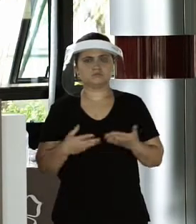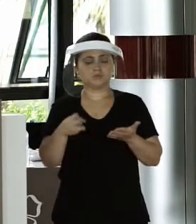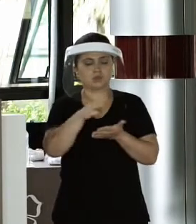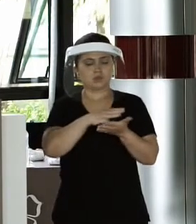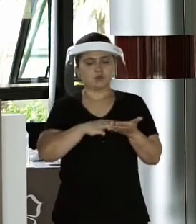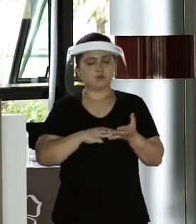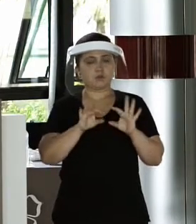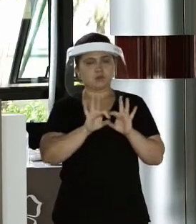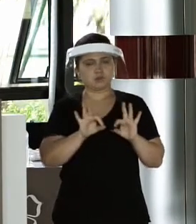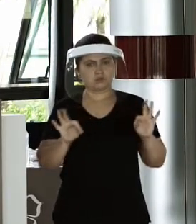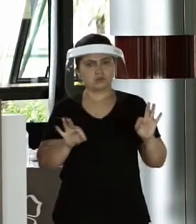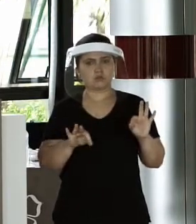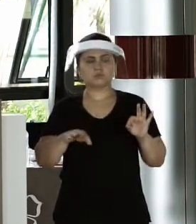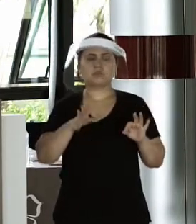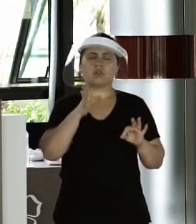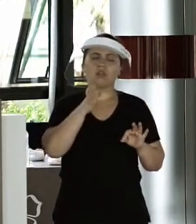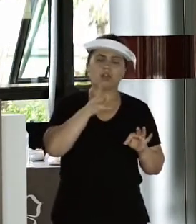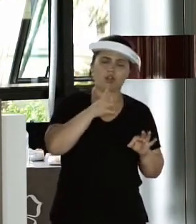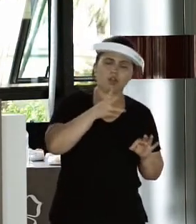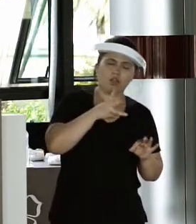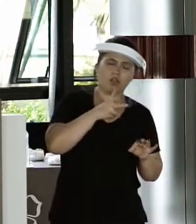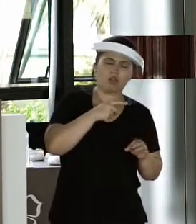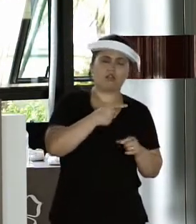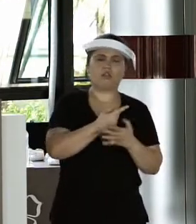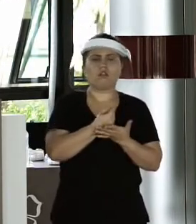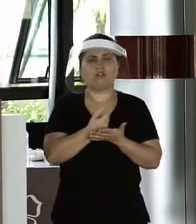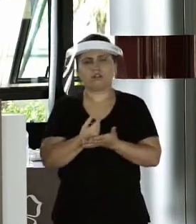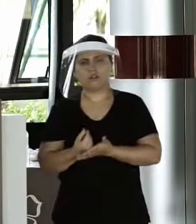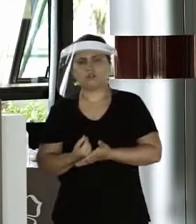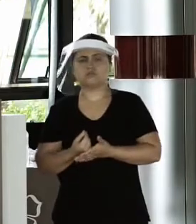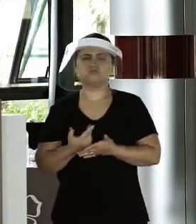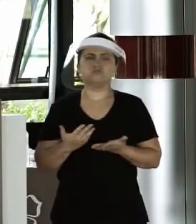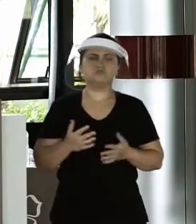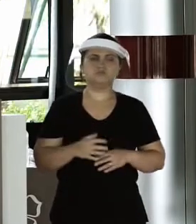Método convencional, né? Lento, oneroso, demorado.